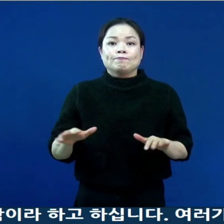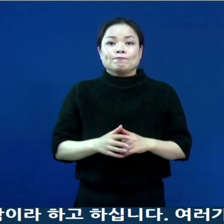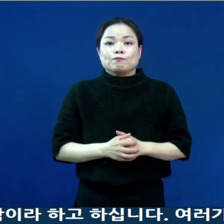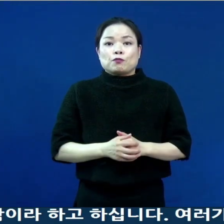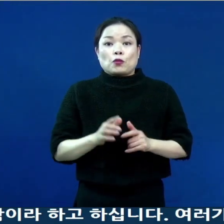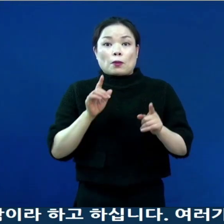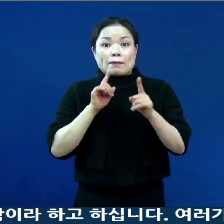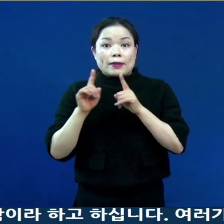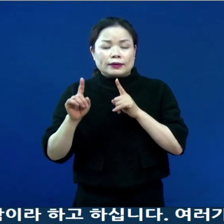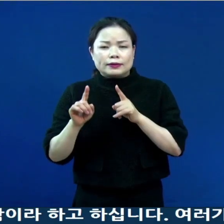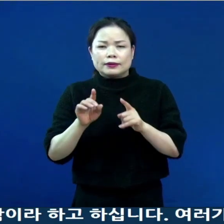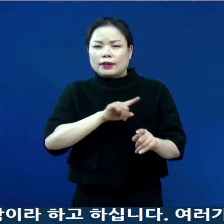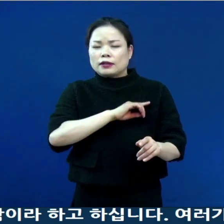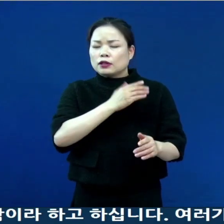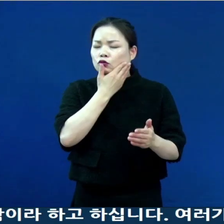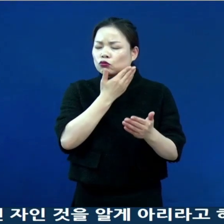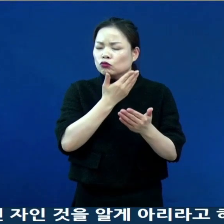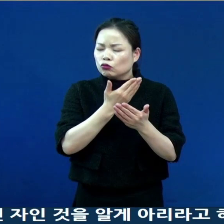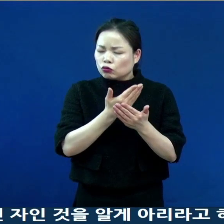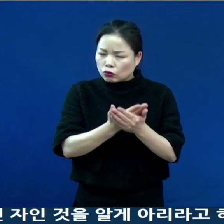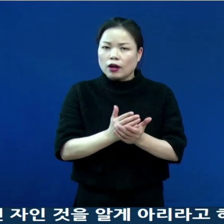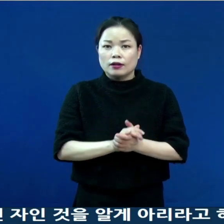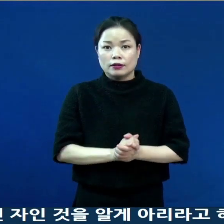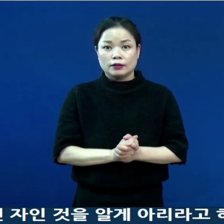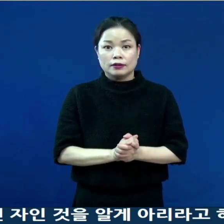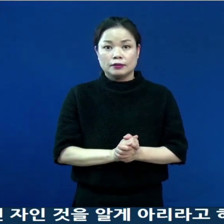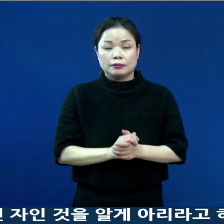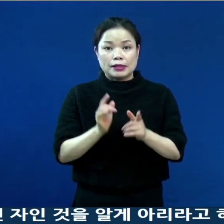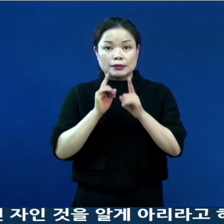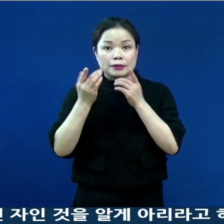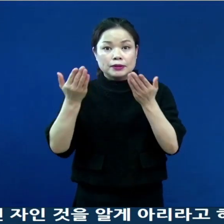오늘 말씀의 가장 중요한 부분을 다룹니다.